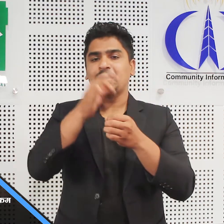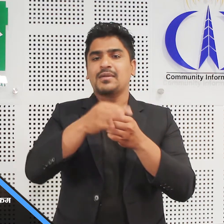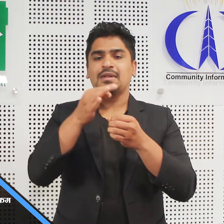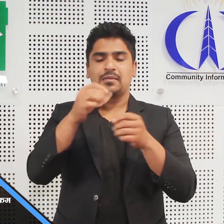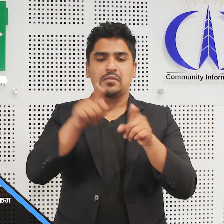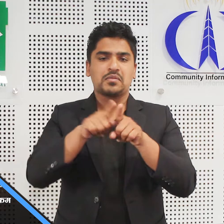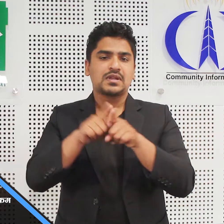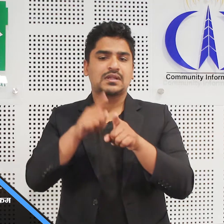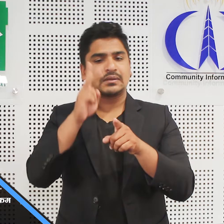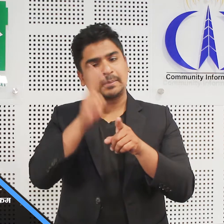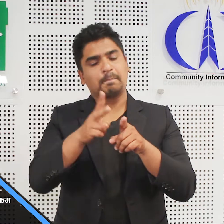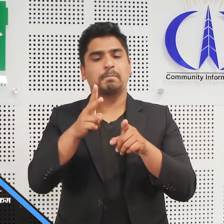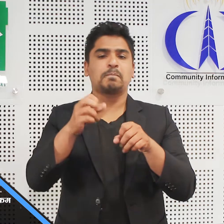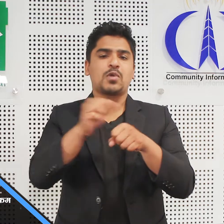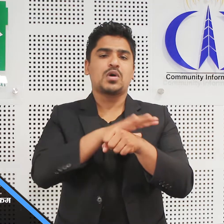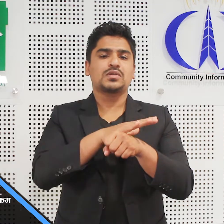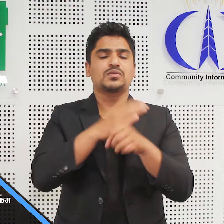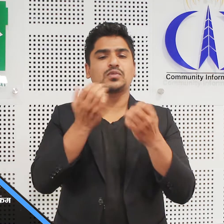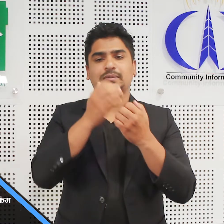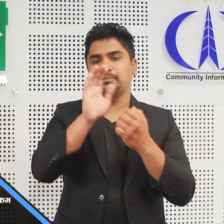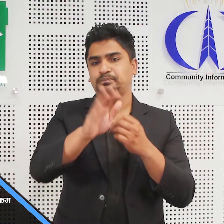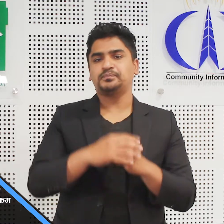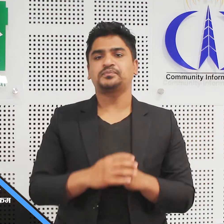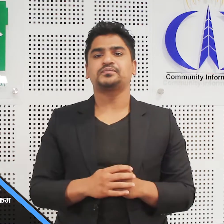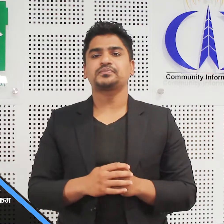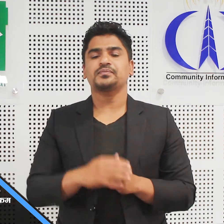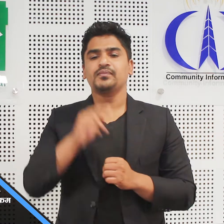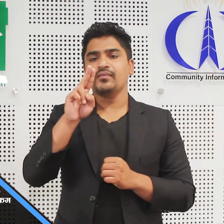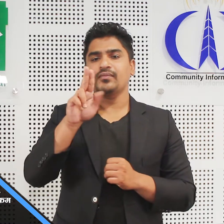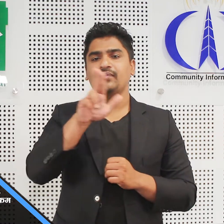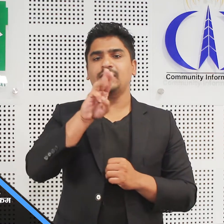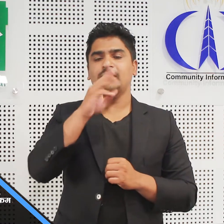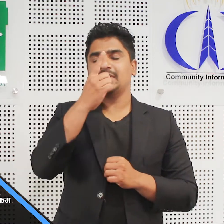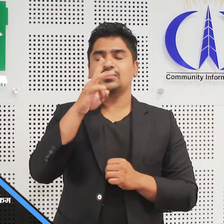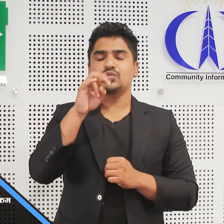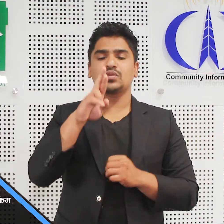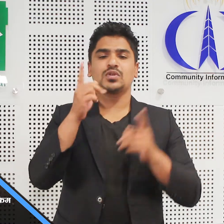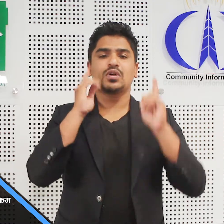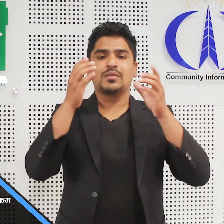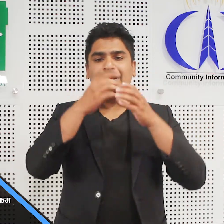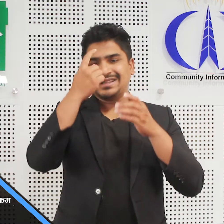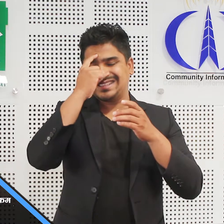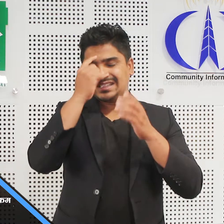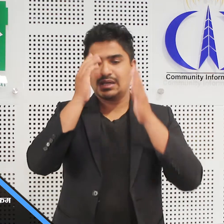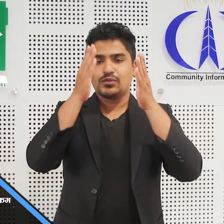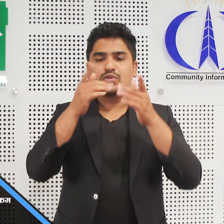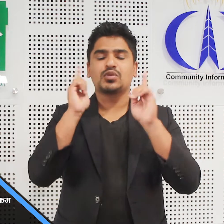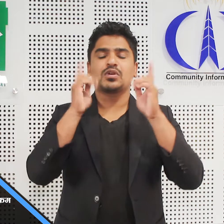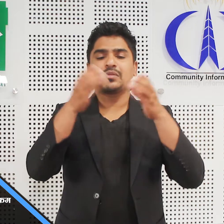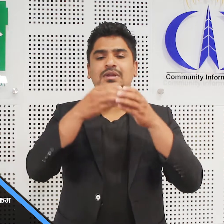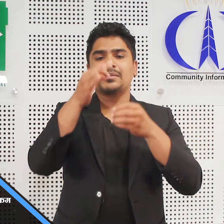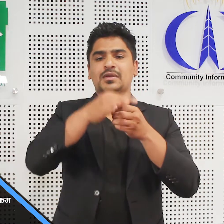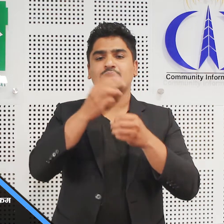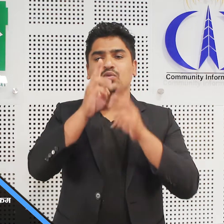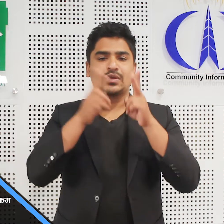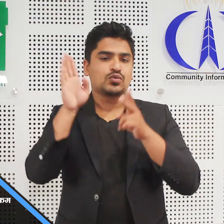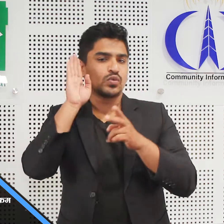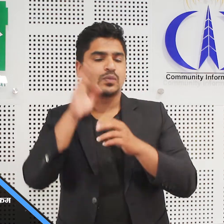पनि उस्तै प्रकारको अप्ठ्यारो छ। भीमेश्वर नगरपालिका र टिकापुर नगरपालिकाका व्यवसायीको कुरा सुनौ।